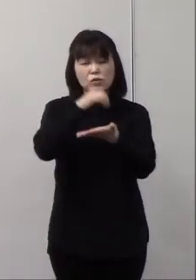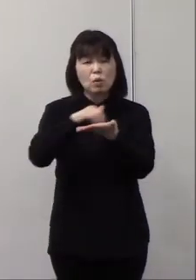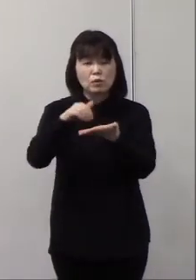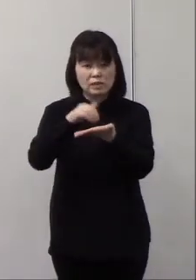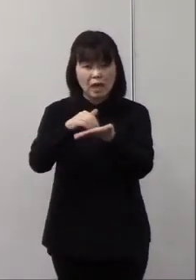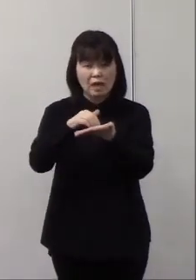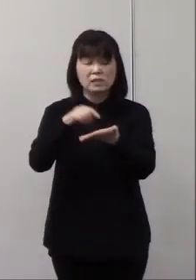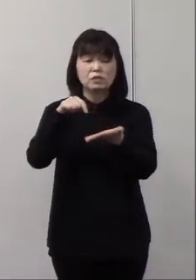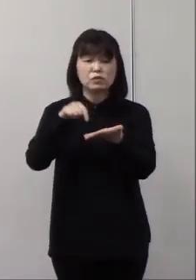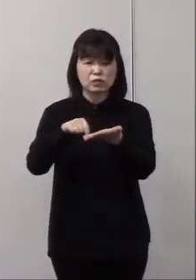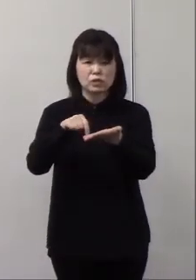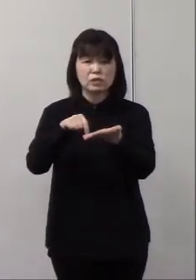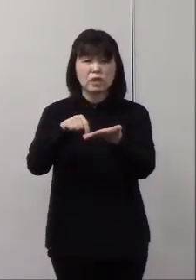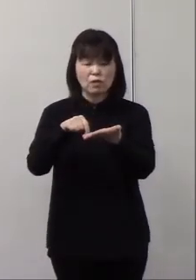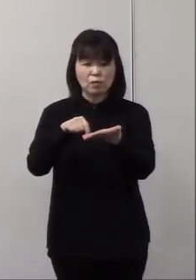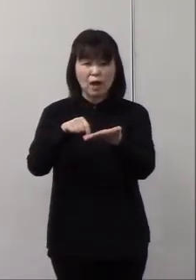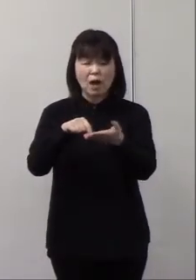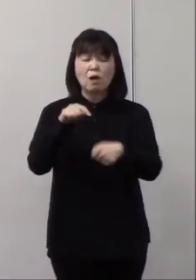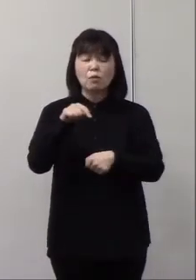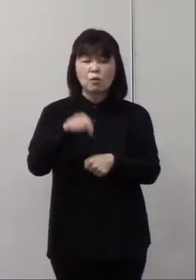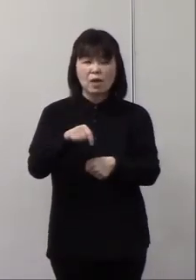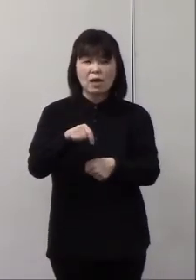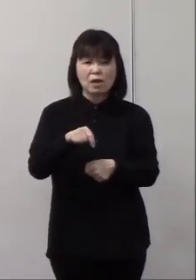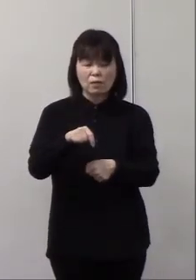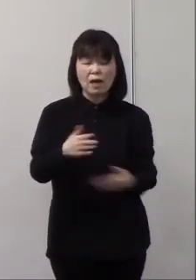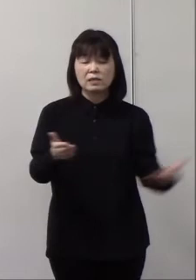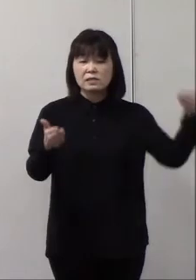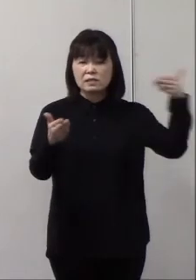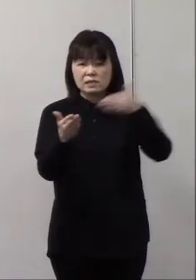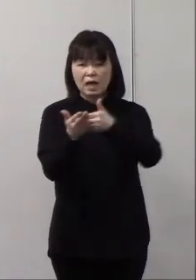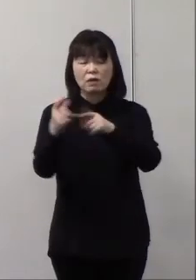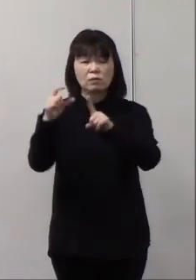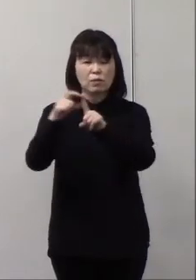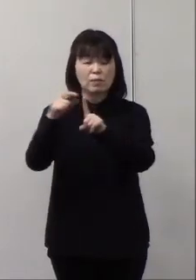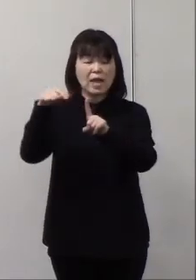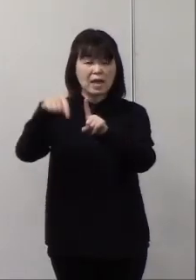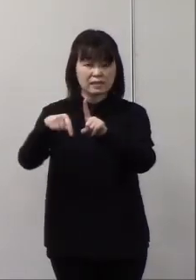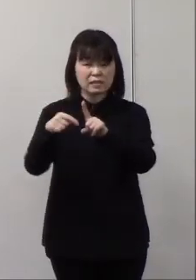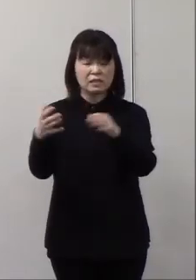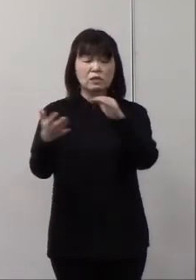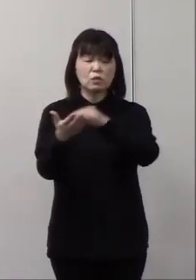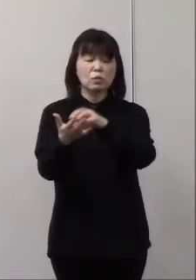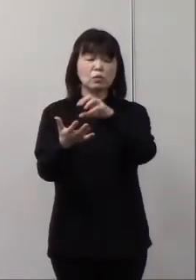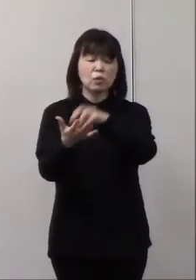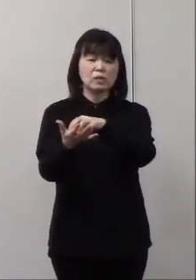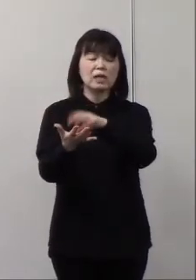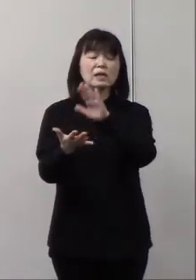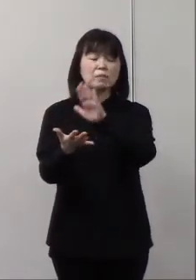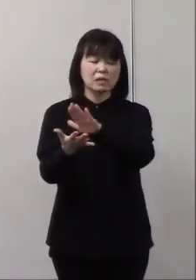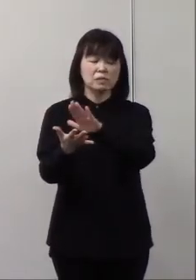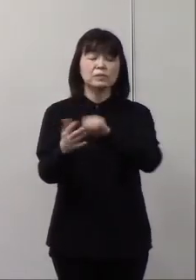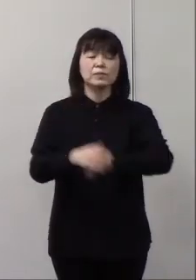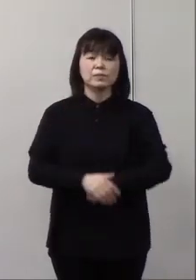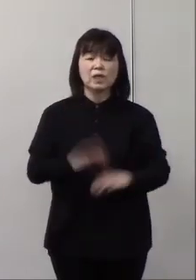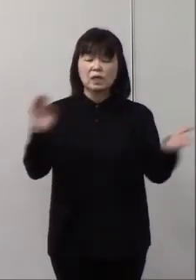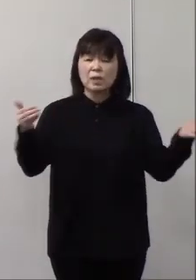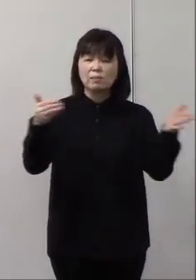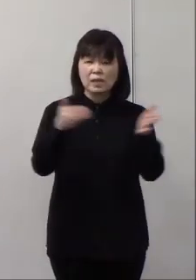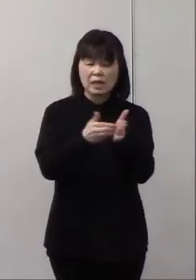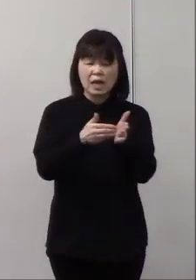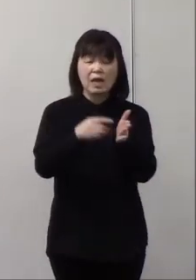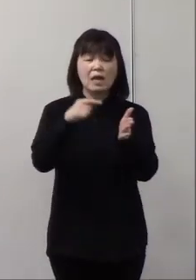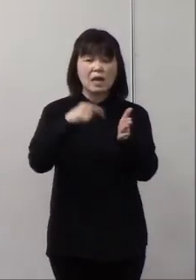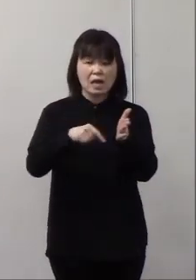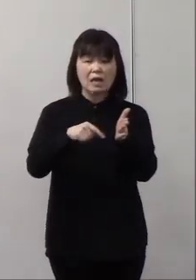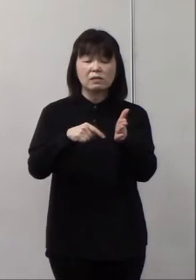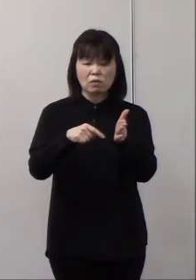は一番最後のページを見ていただくと、別紙として、今まで、それぞれ計